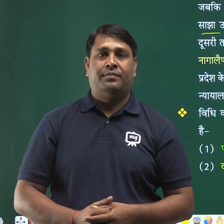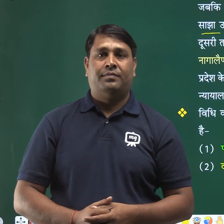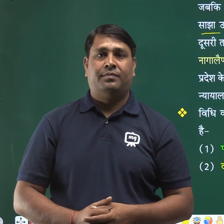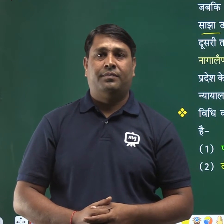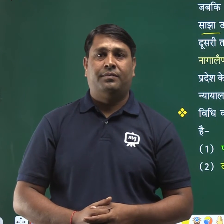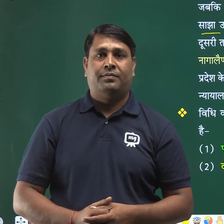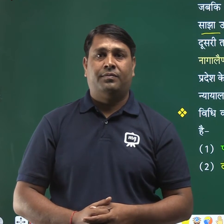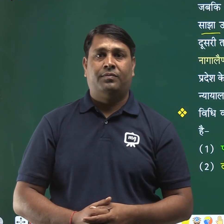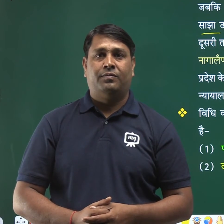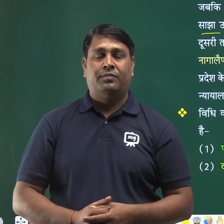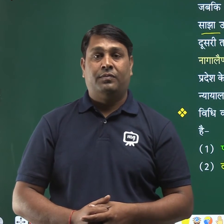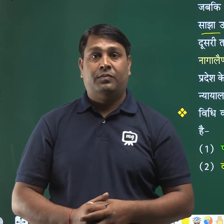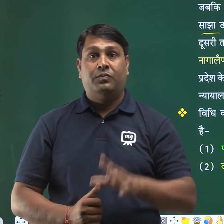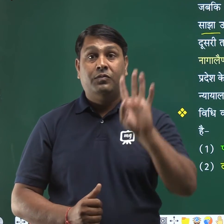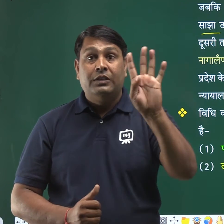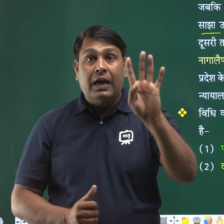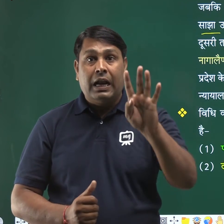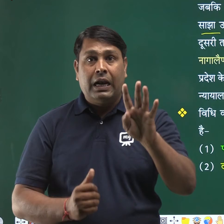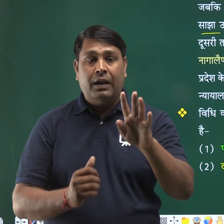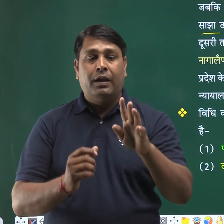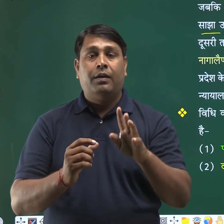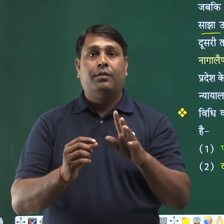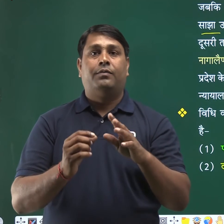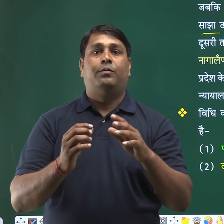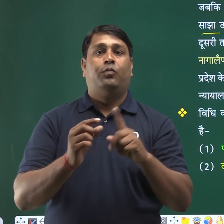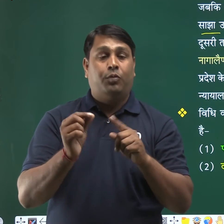4 पूर्वोत्तर राज्यों